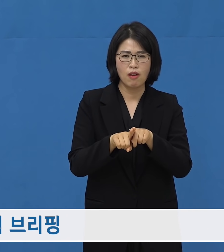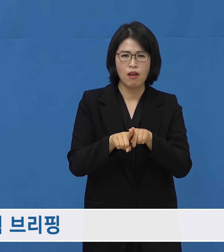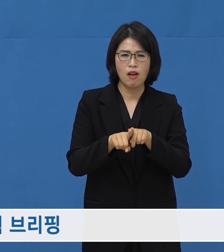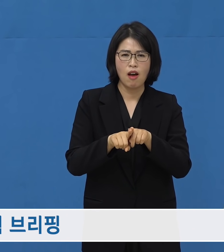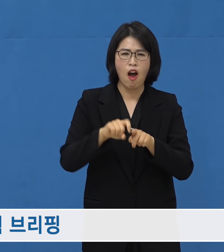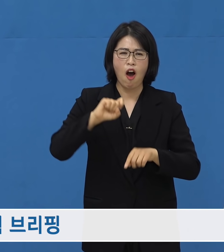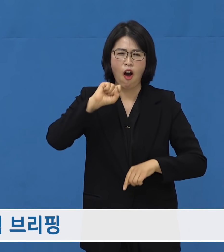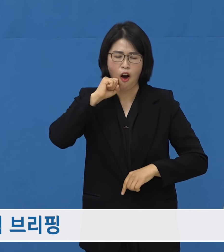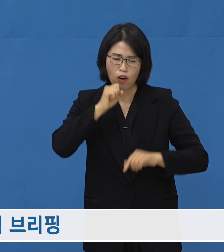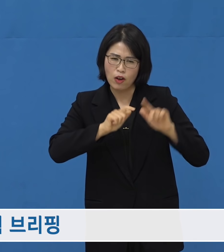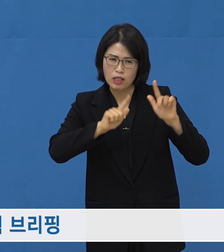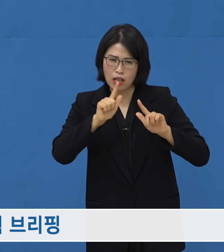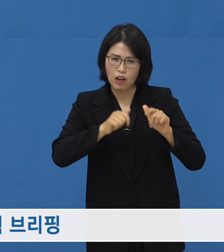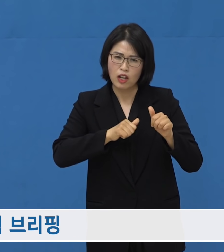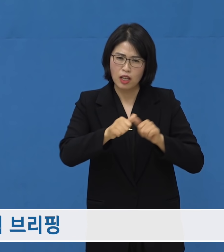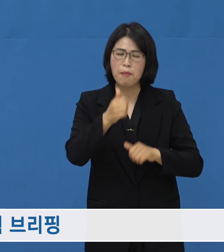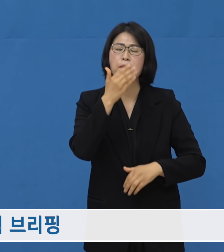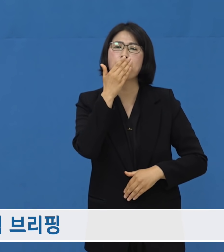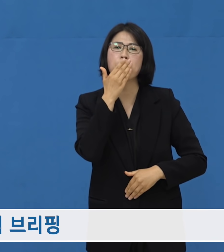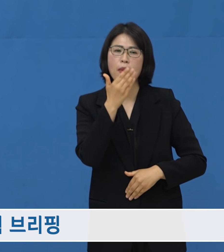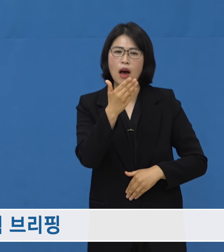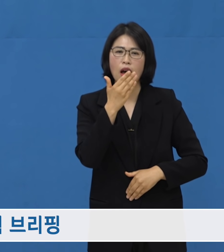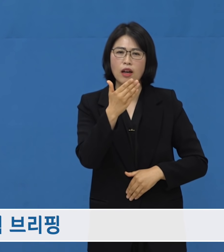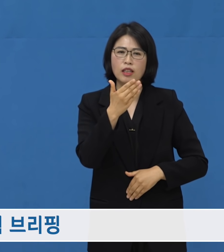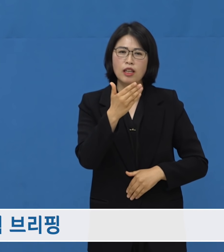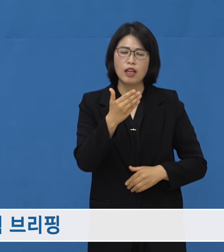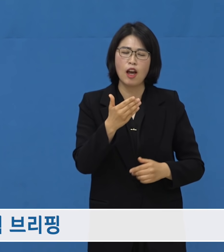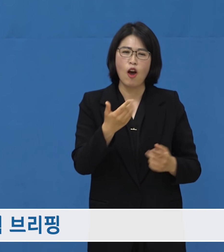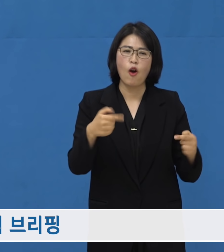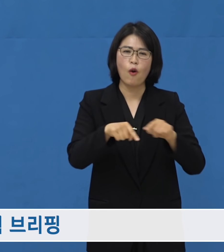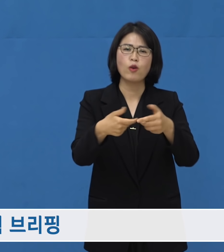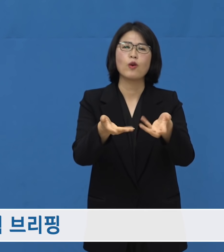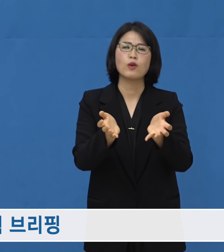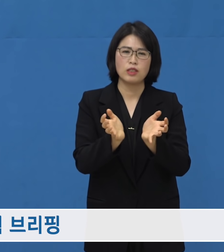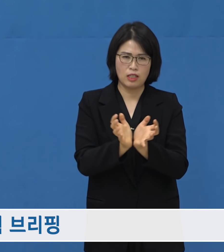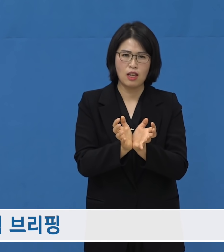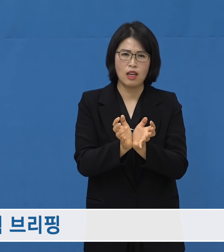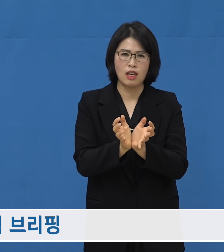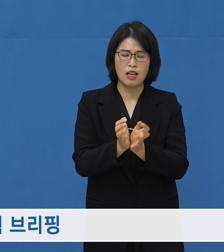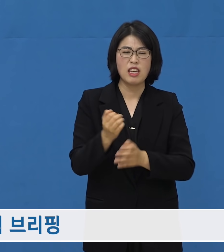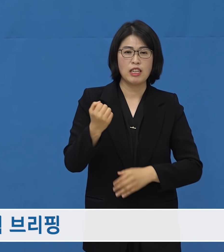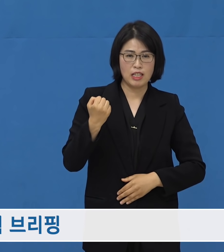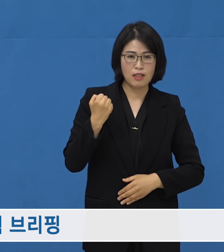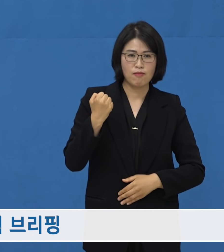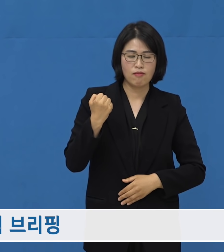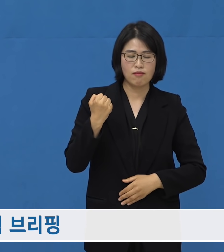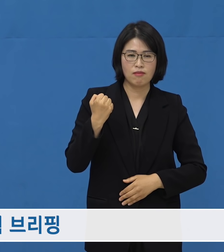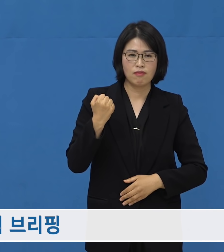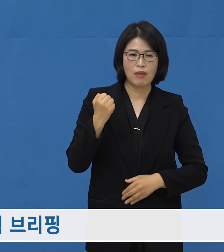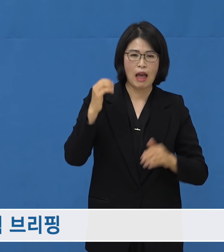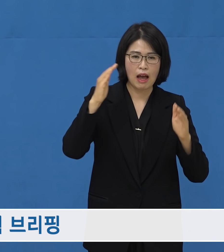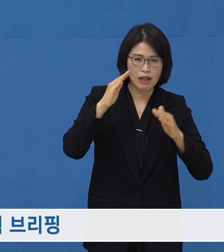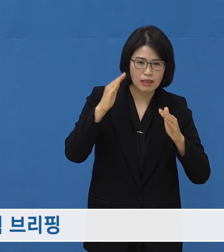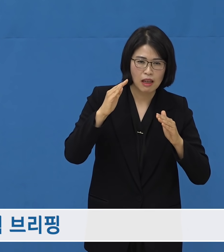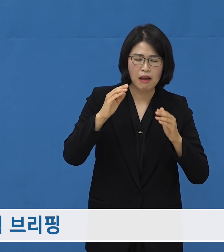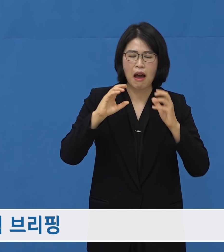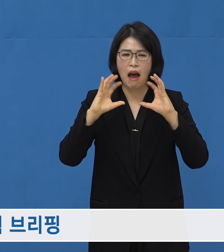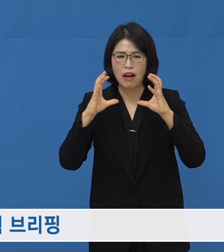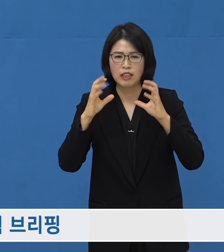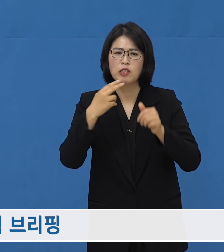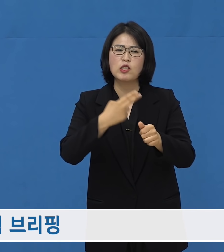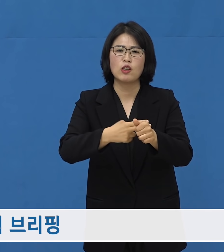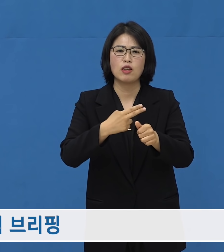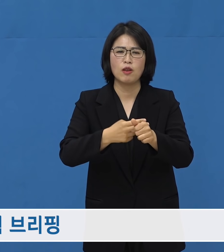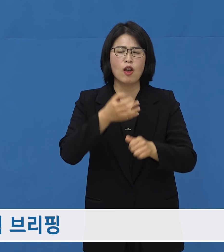어려움도 이겨낼 수 있다는 공동체의 위대한 힘을 우리 아이들이, 선생님들이